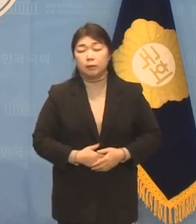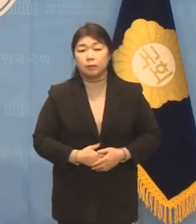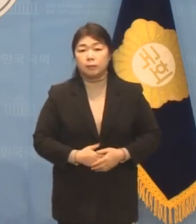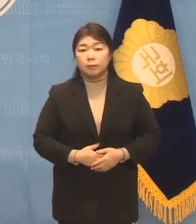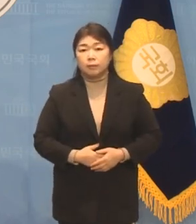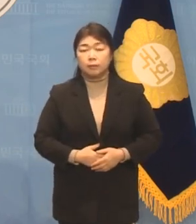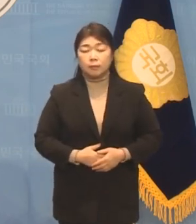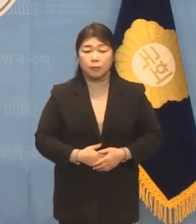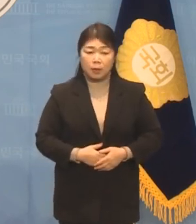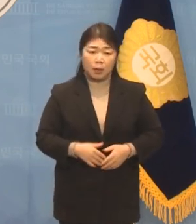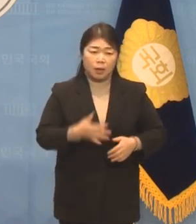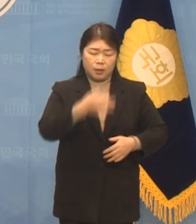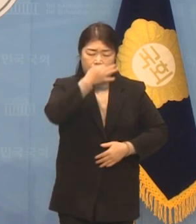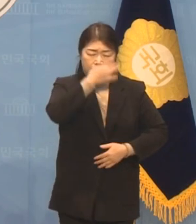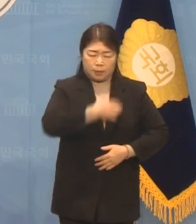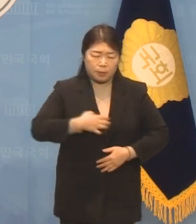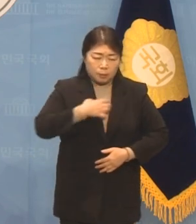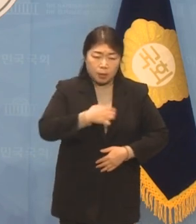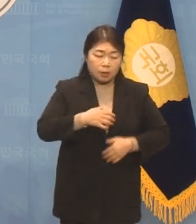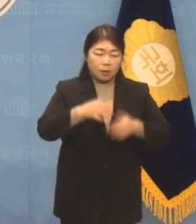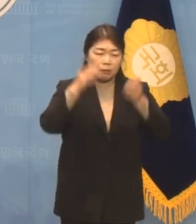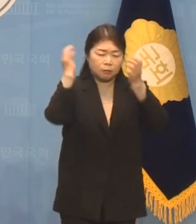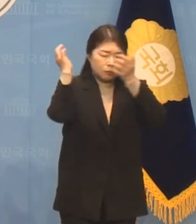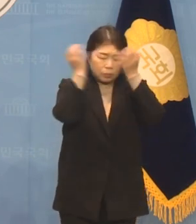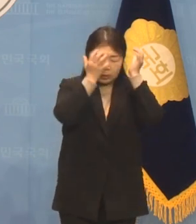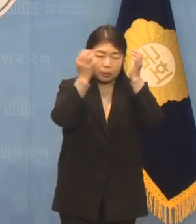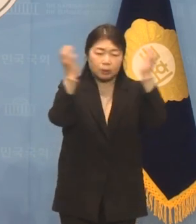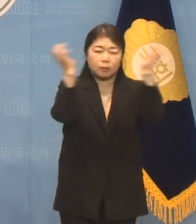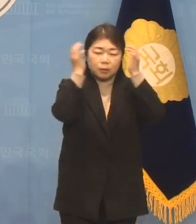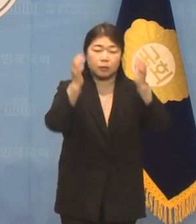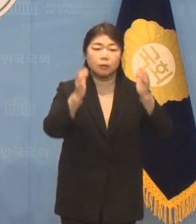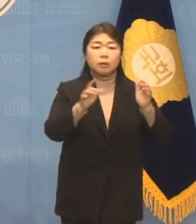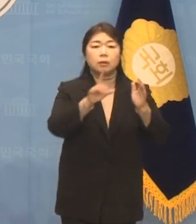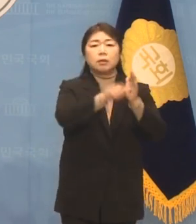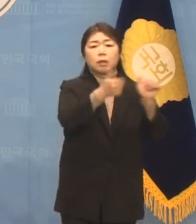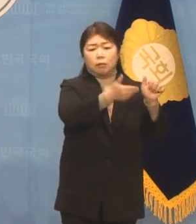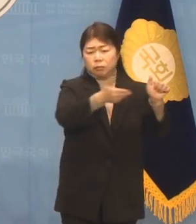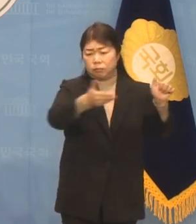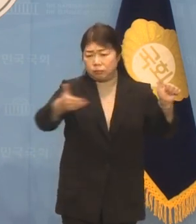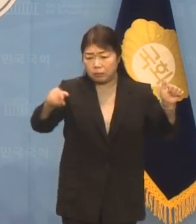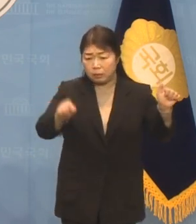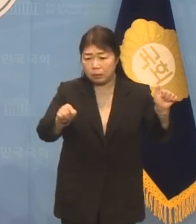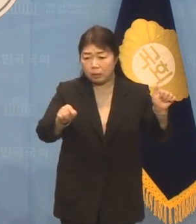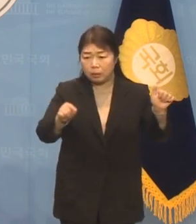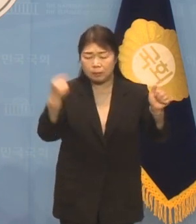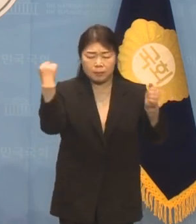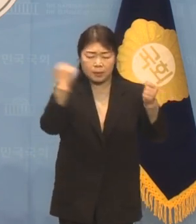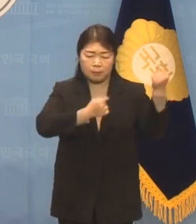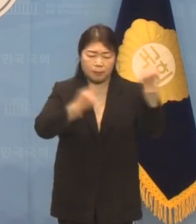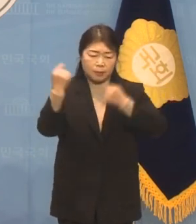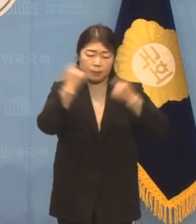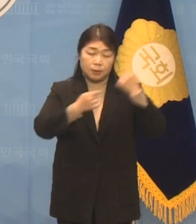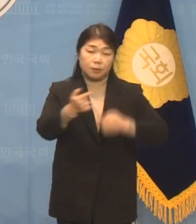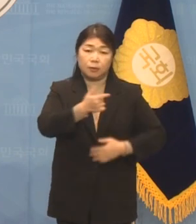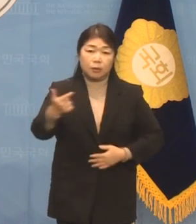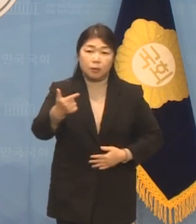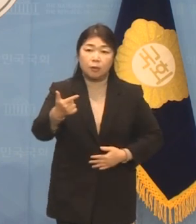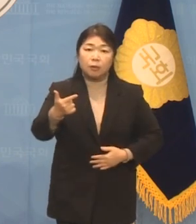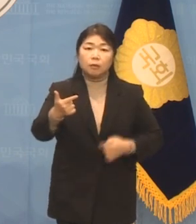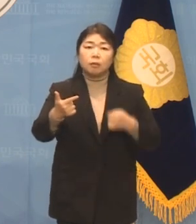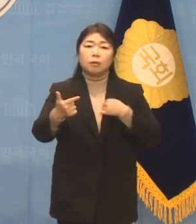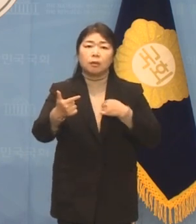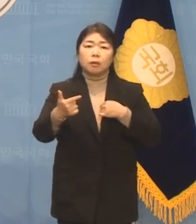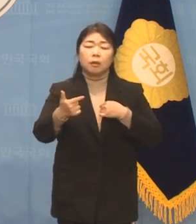그 격동의 시간들이 만들어낸 상처는 저에게 아직 채 아물지 않은 흉터로